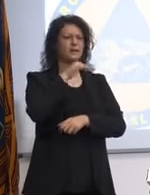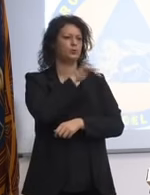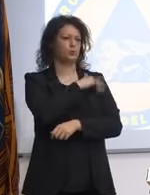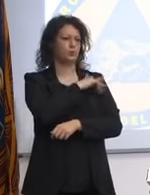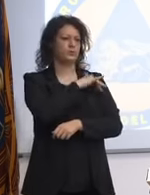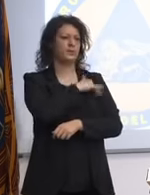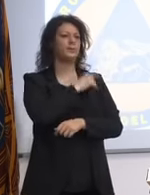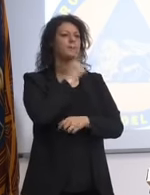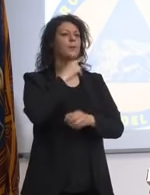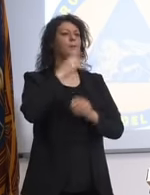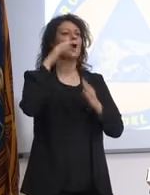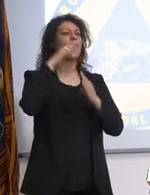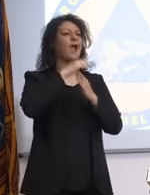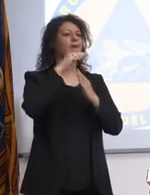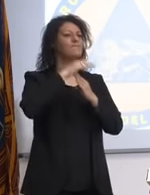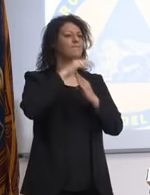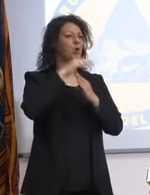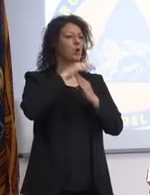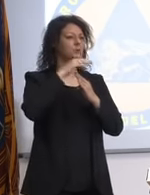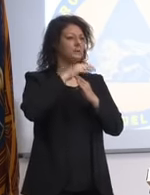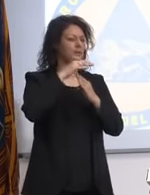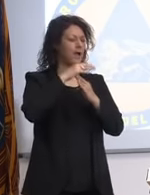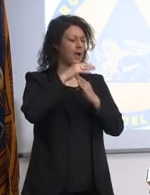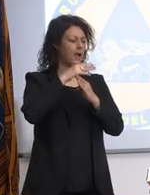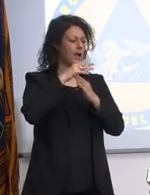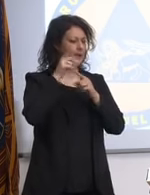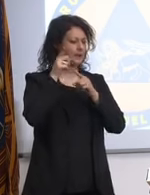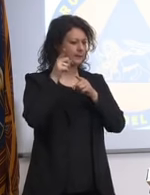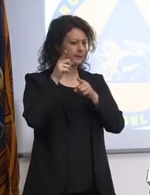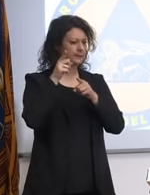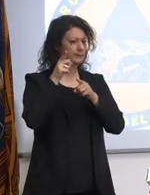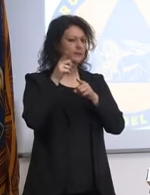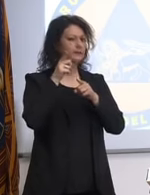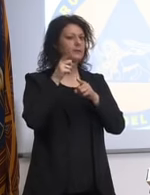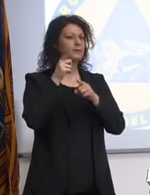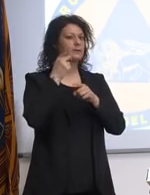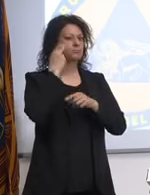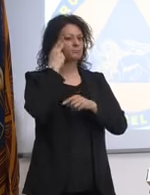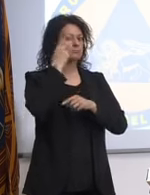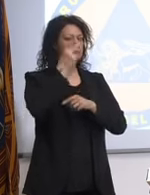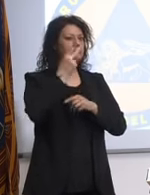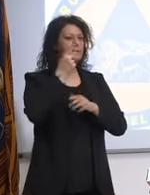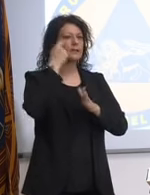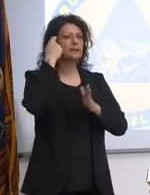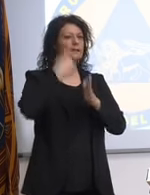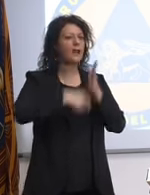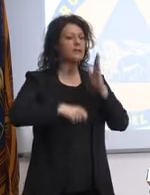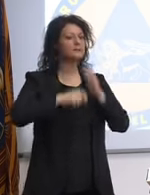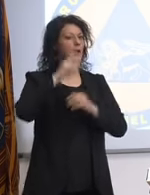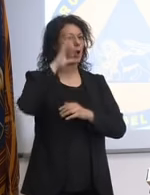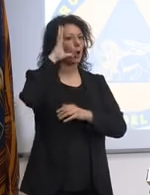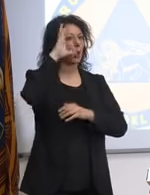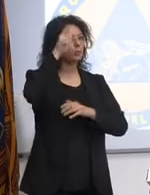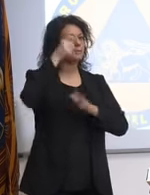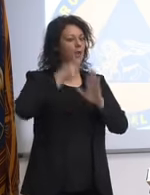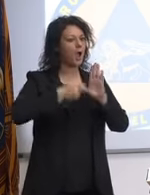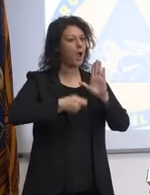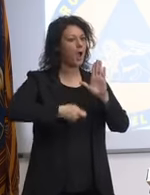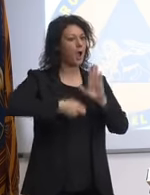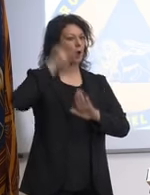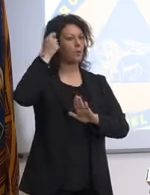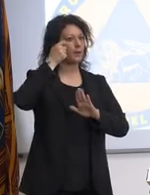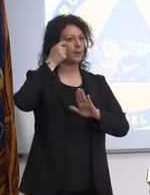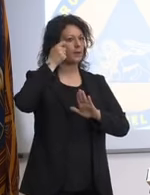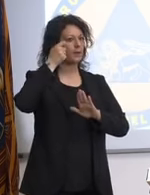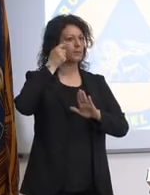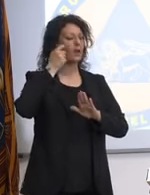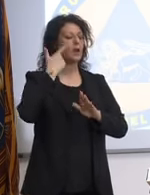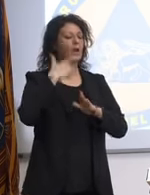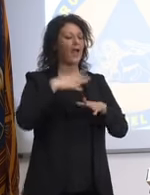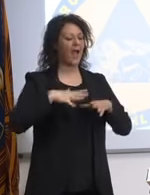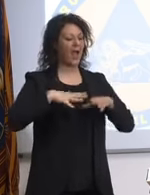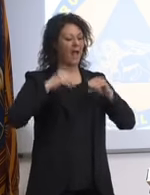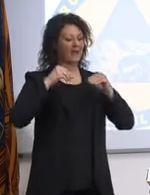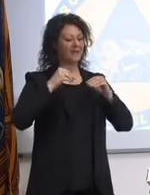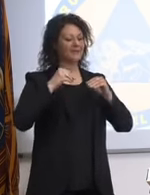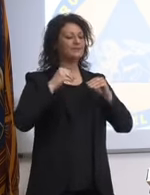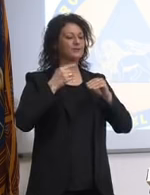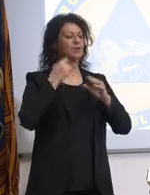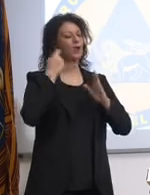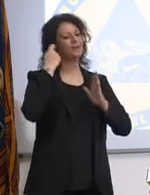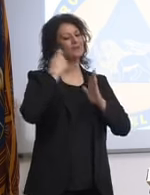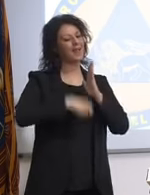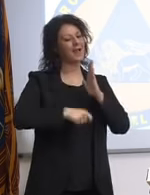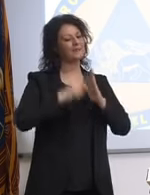di Ca' Foscari che si sono visti aumentare la retta, ovvero all'inizio è stata posticipata e ora se la